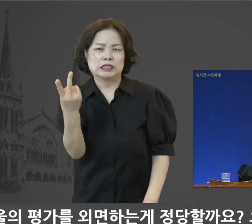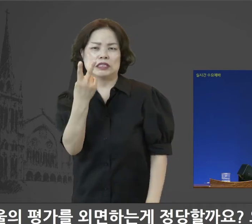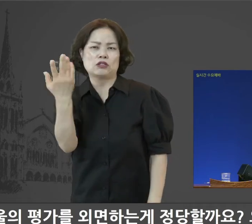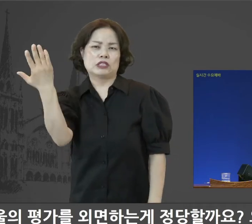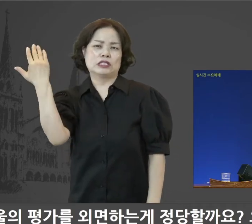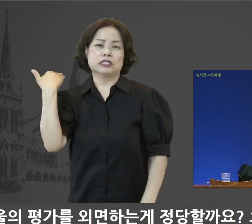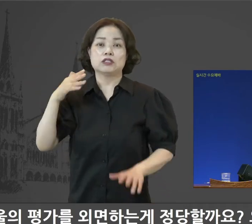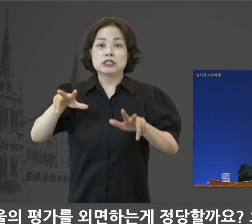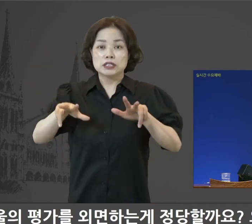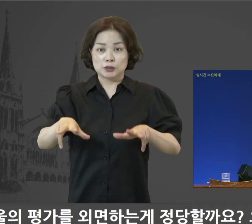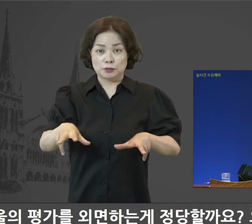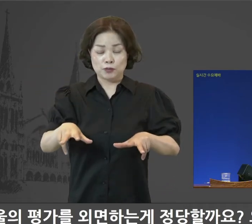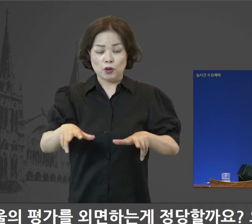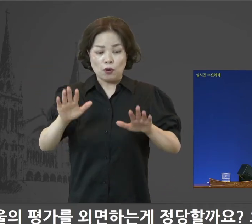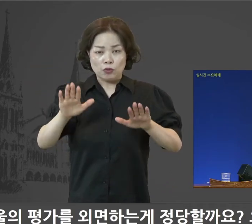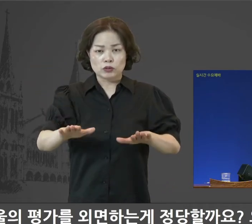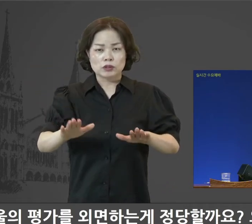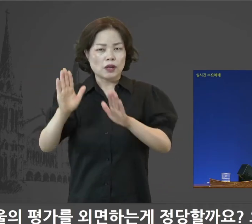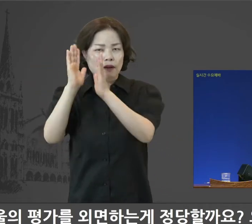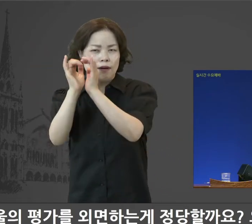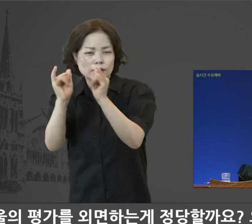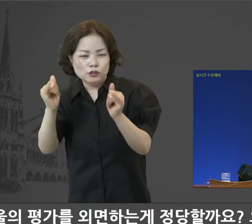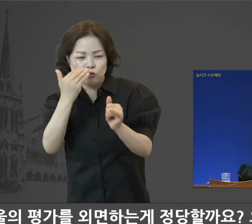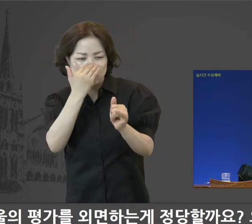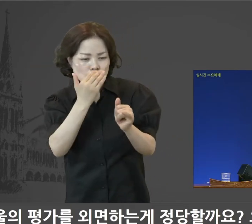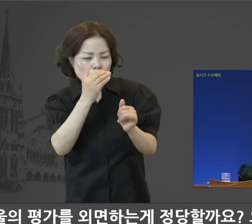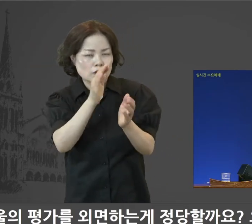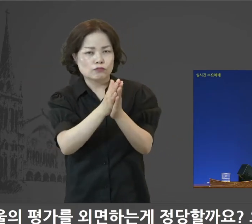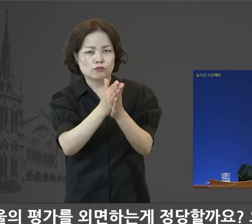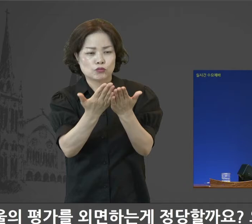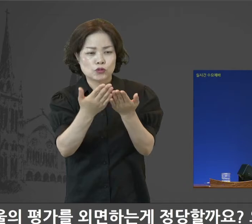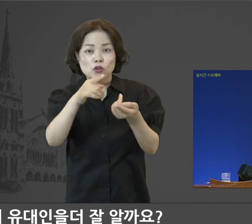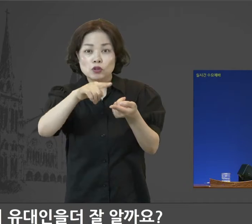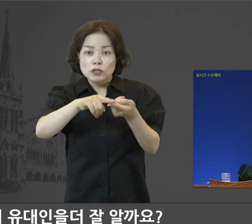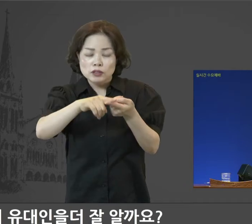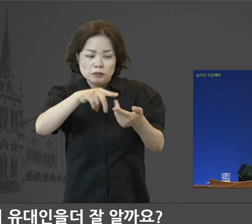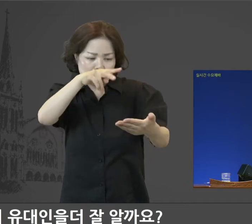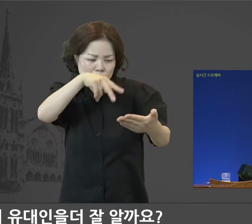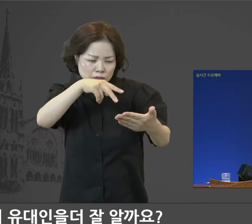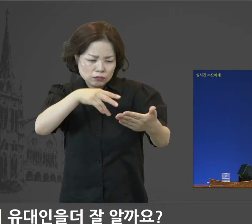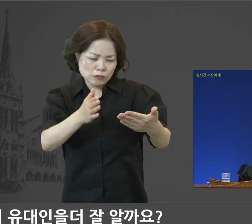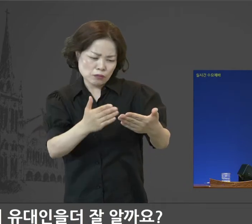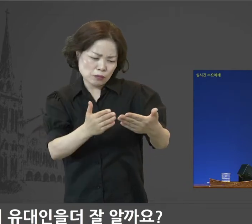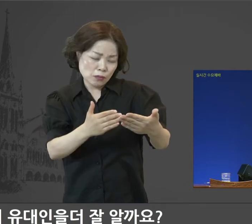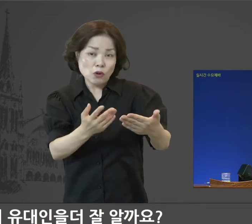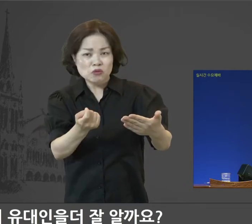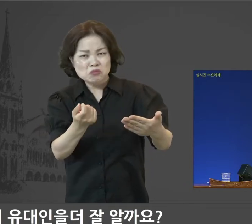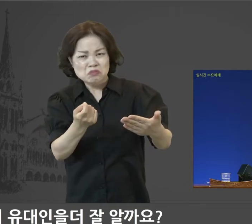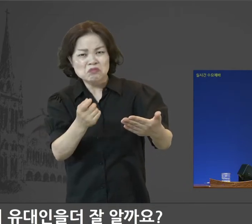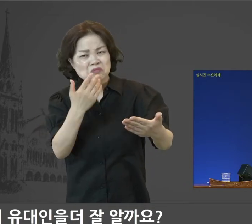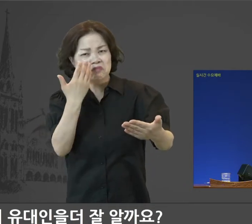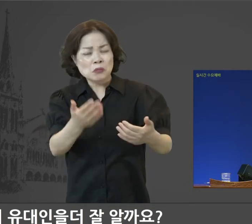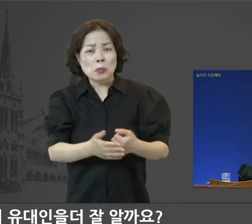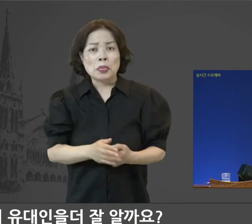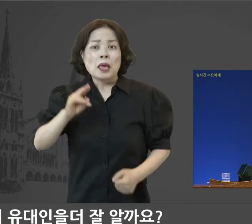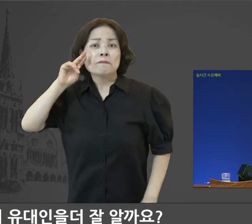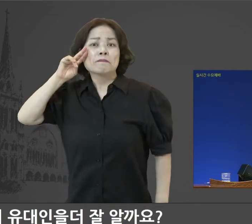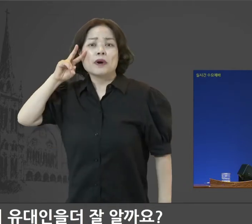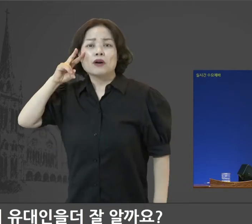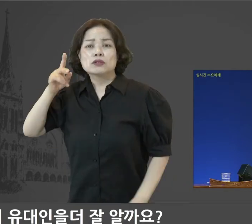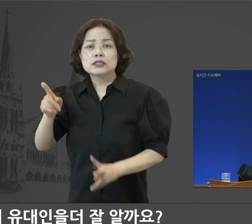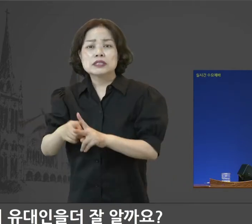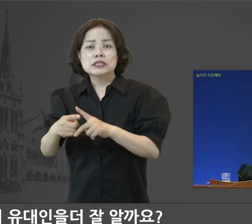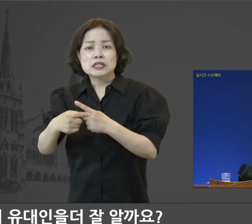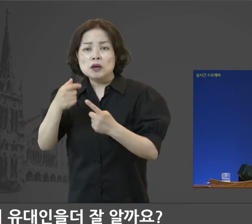2000년이 지난 지금 오늘날의 학자들이 유대 문헌에 대해서 읽어봤자 얼마나 읽었겠습니까? 바울이